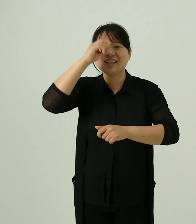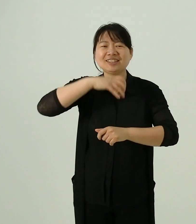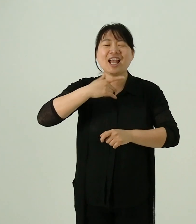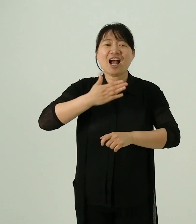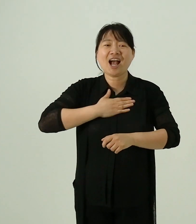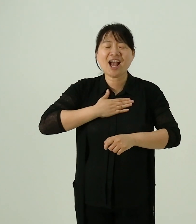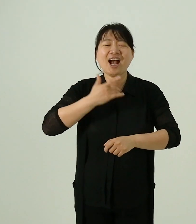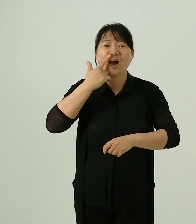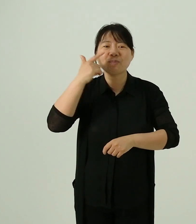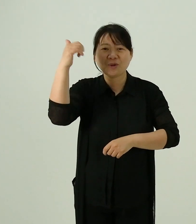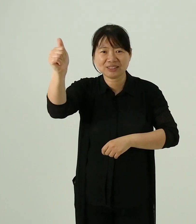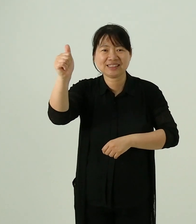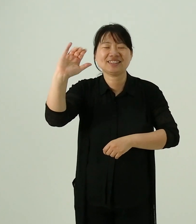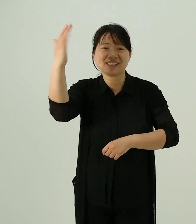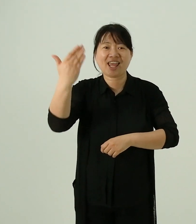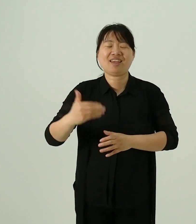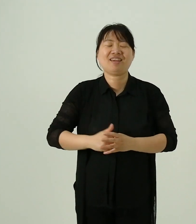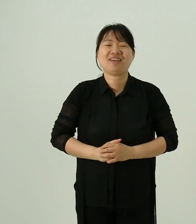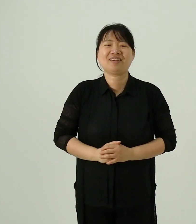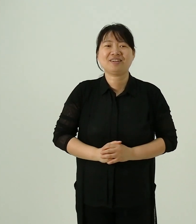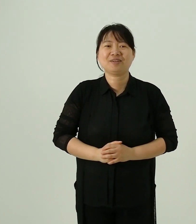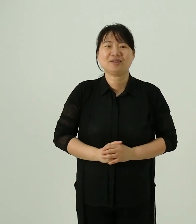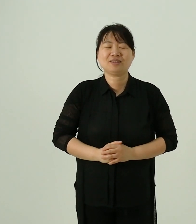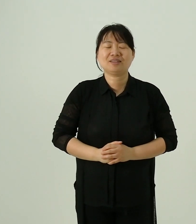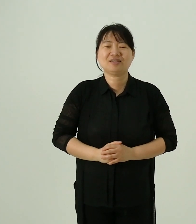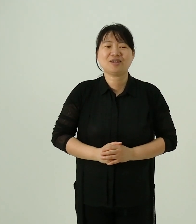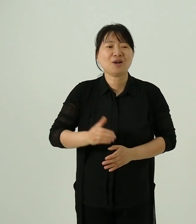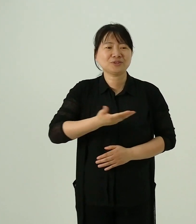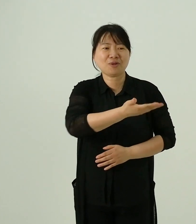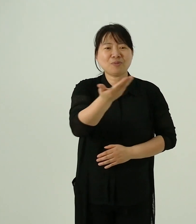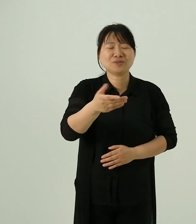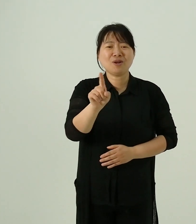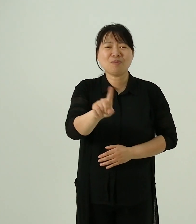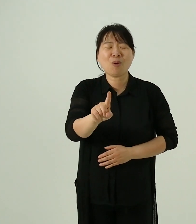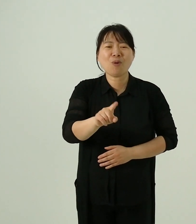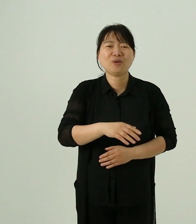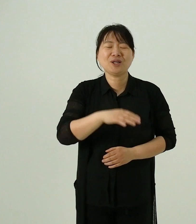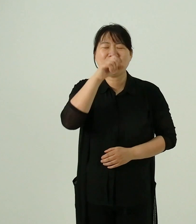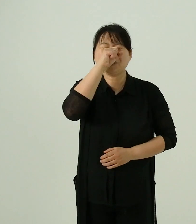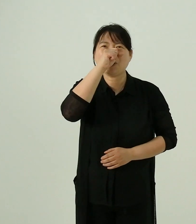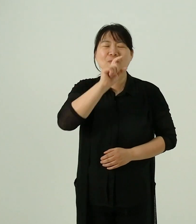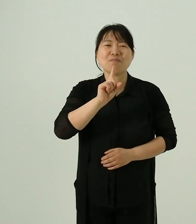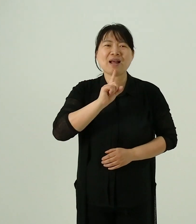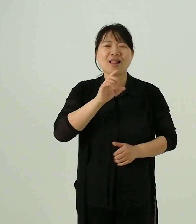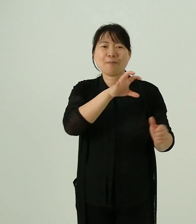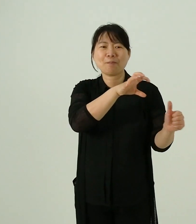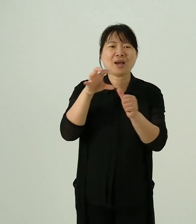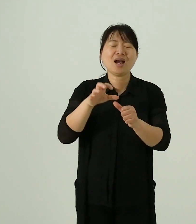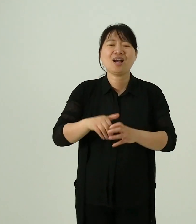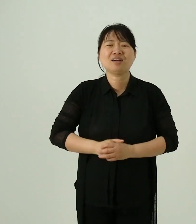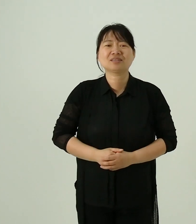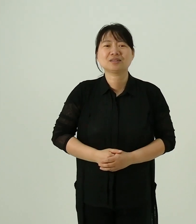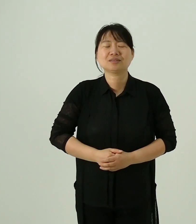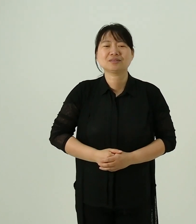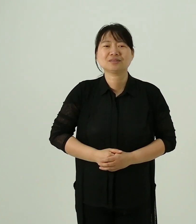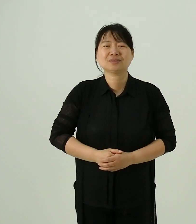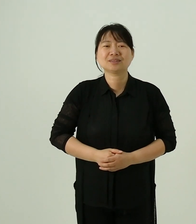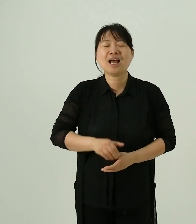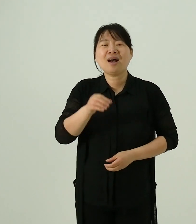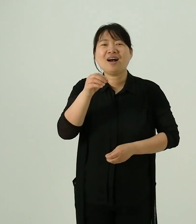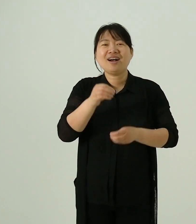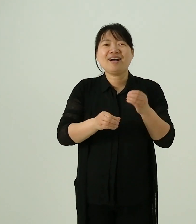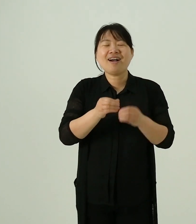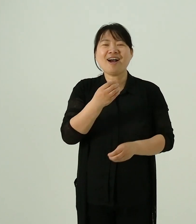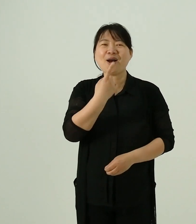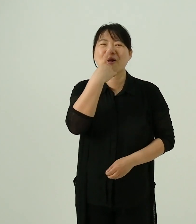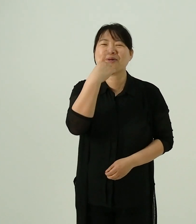아버지세요. 하나님이 아버지. 그러니까 여러분들이 무슨 미사여구를 동원해서 뭐 이렇게 시 같은